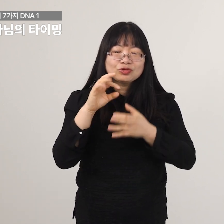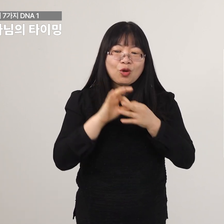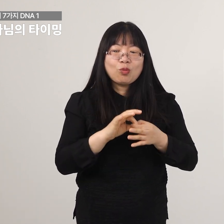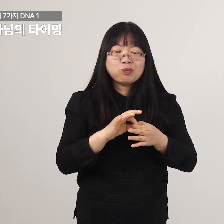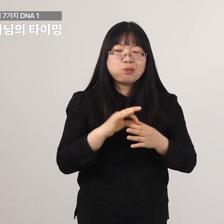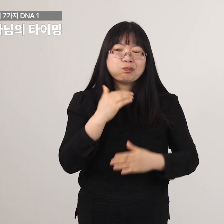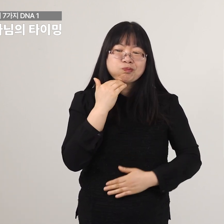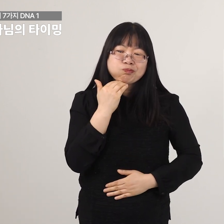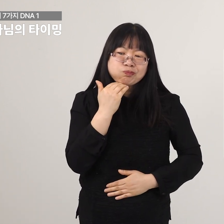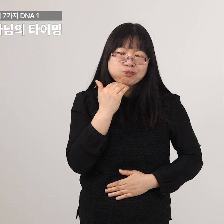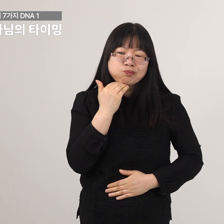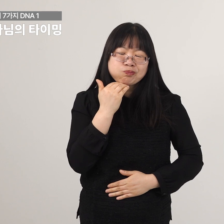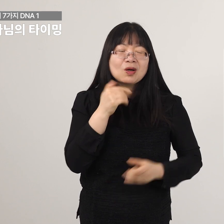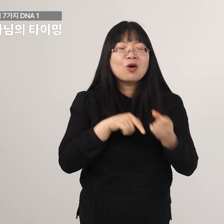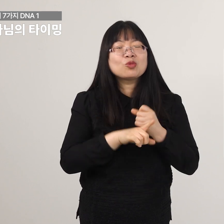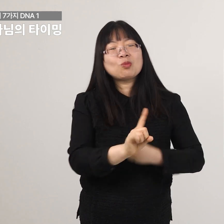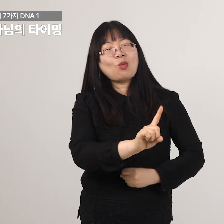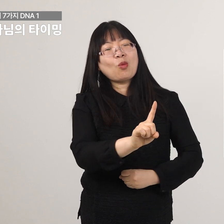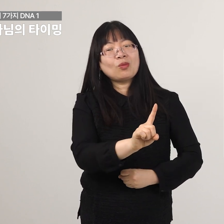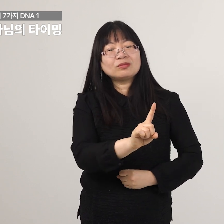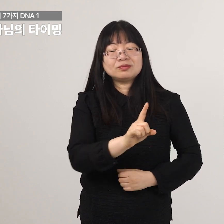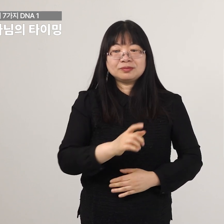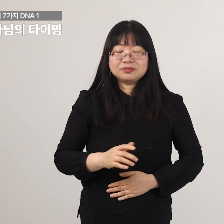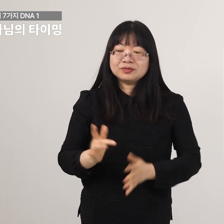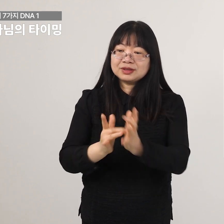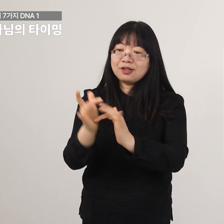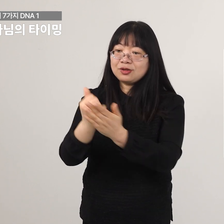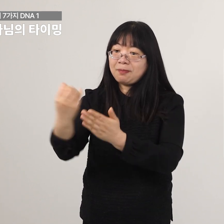그런데 예수님은 뭐라 그래요?